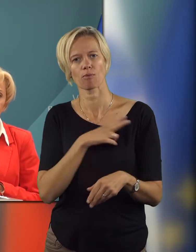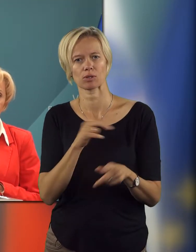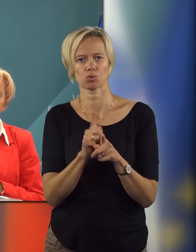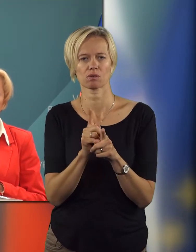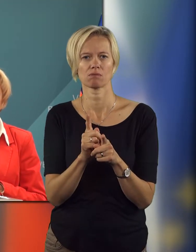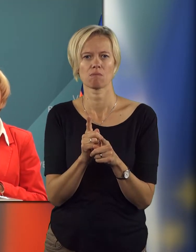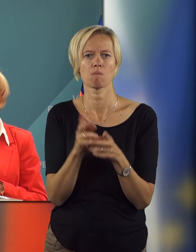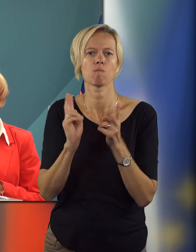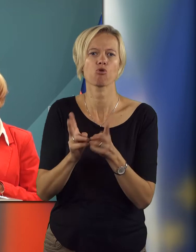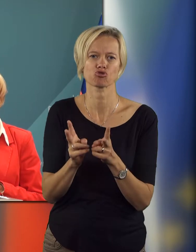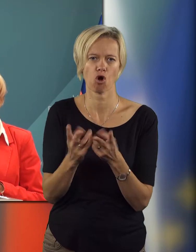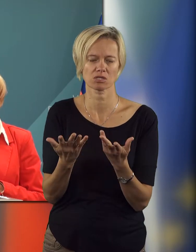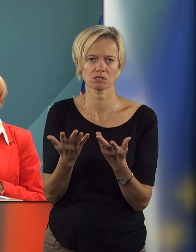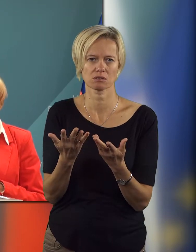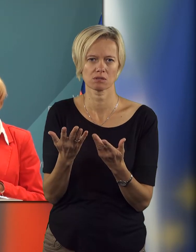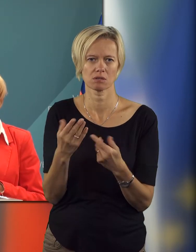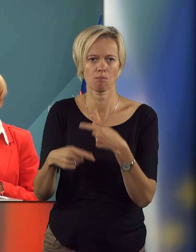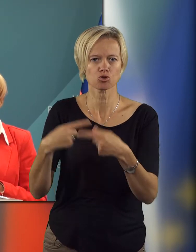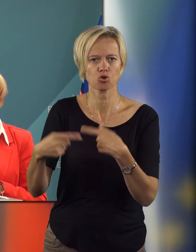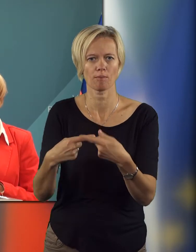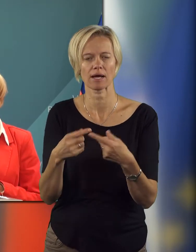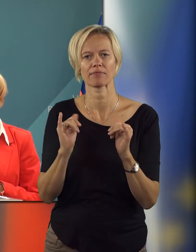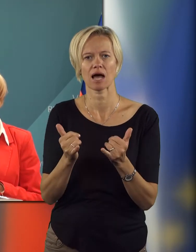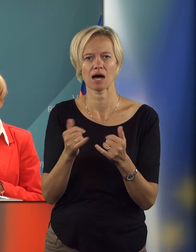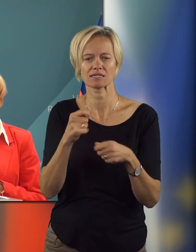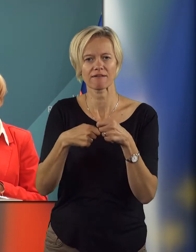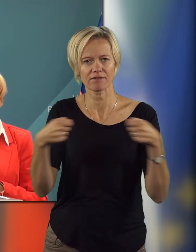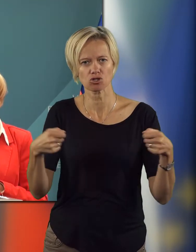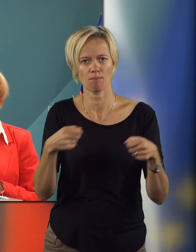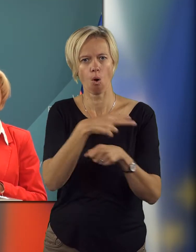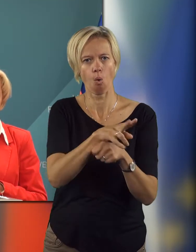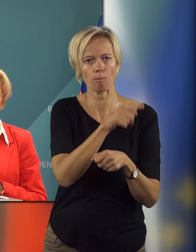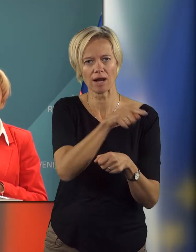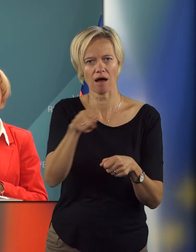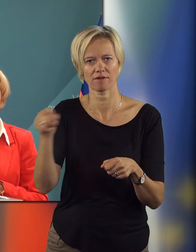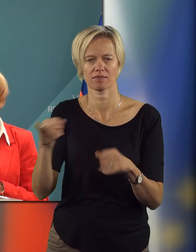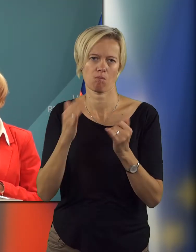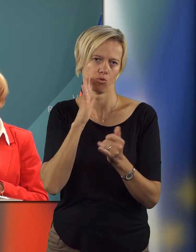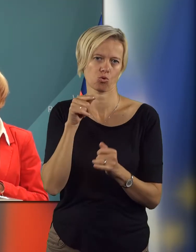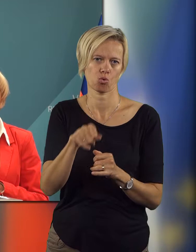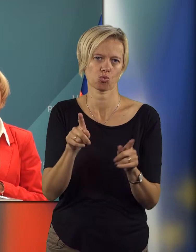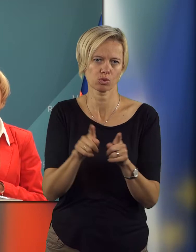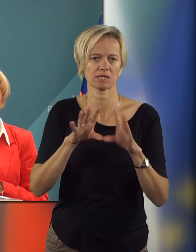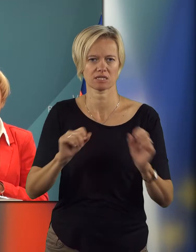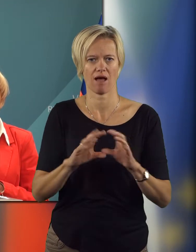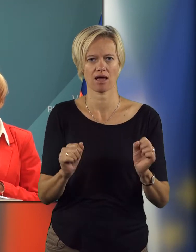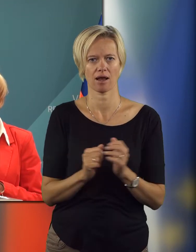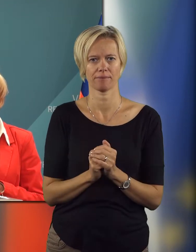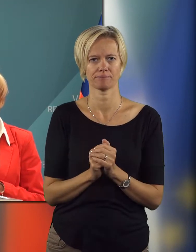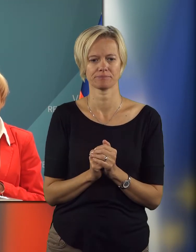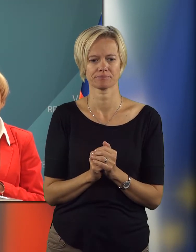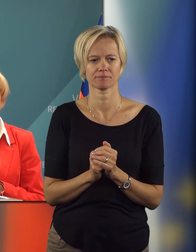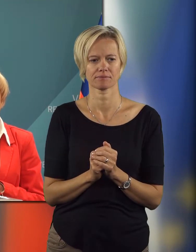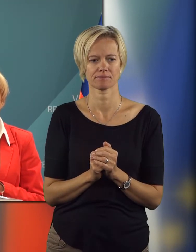imamo hkrati tudi vzvode, da, bom rekla, zavežemo uprave, da bodo to tudi